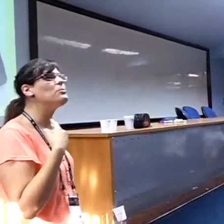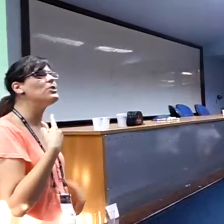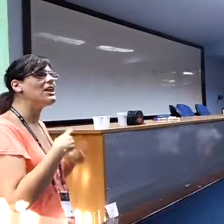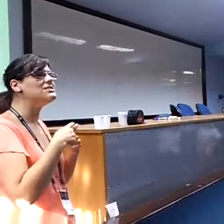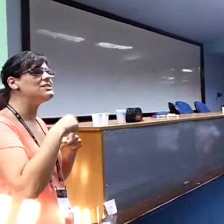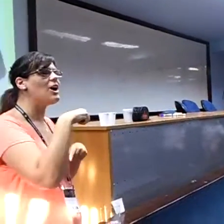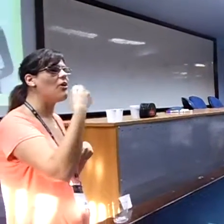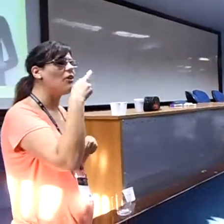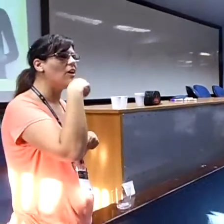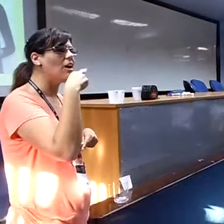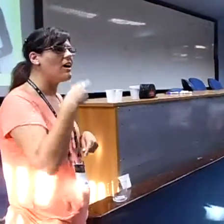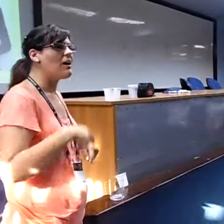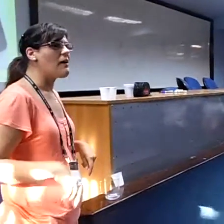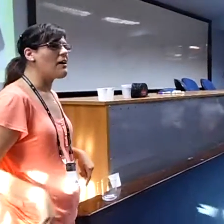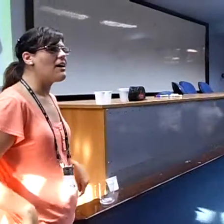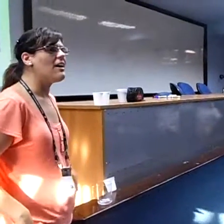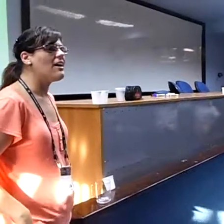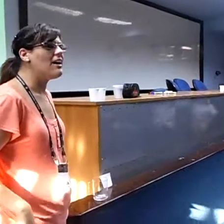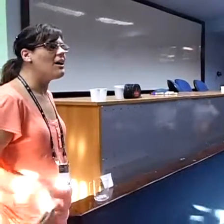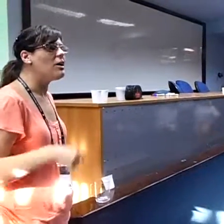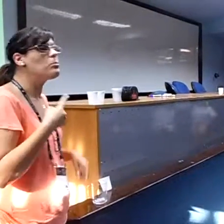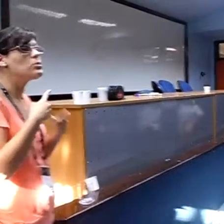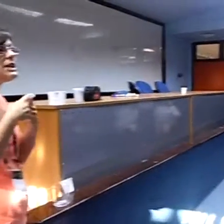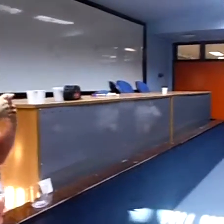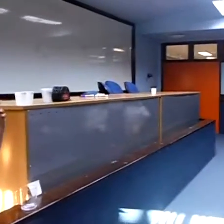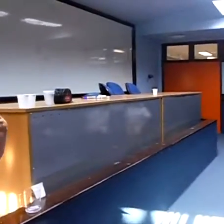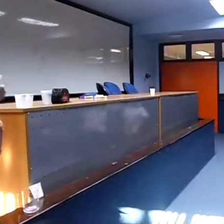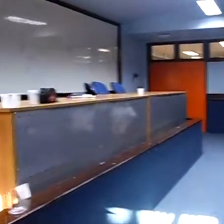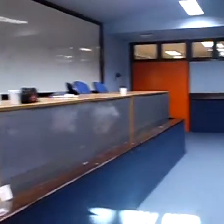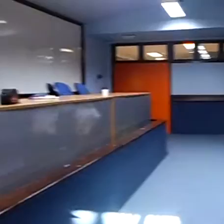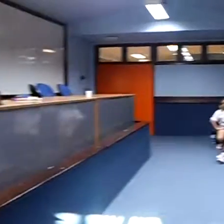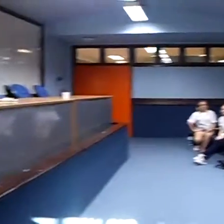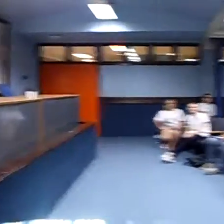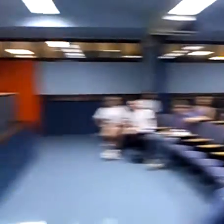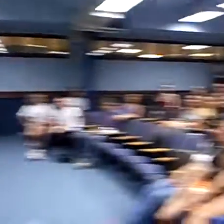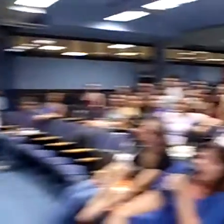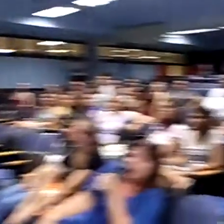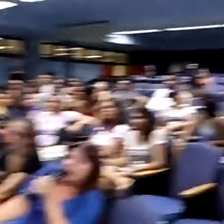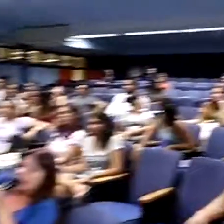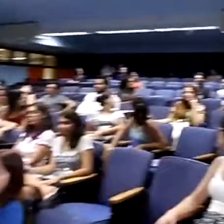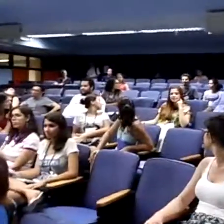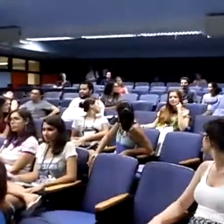O Ricardo, por que existe esse sinal? Por que tu ganhou esse sinal? Porque eu usava um